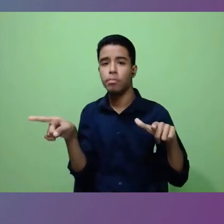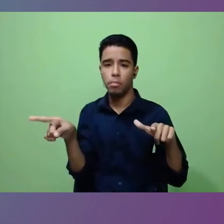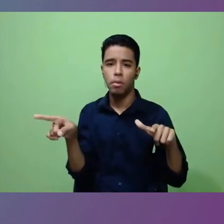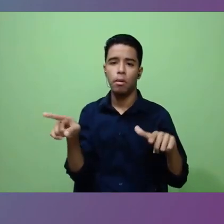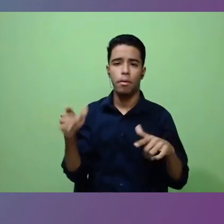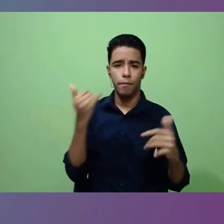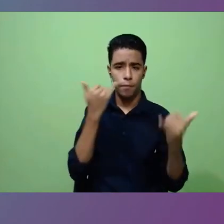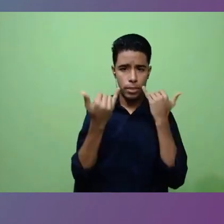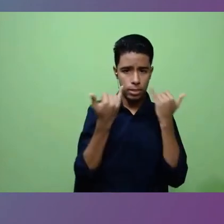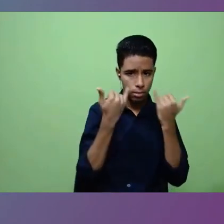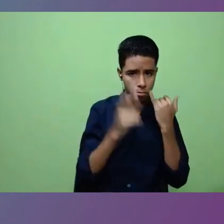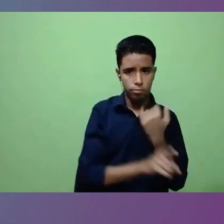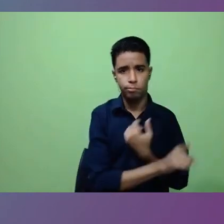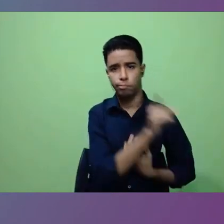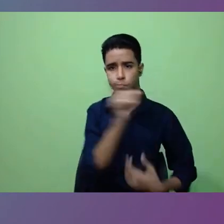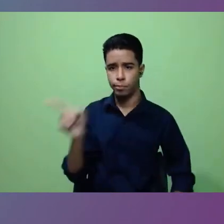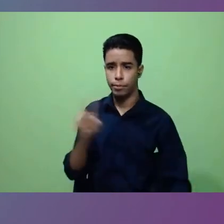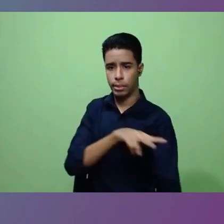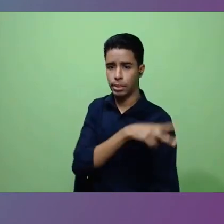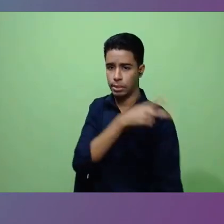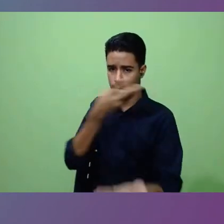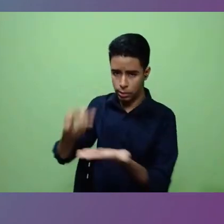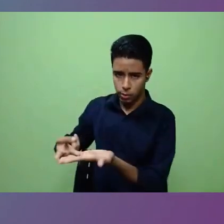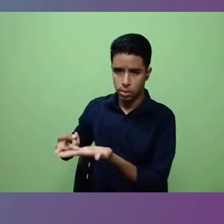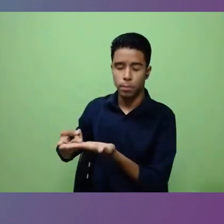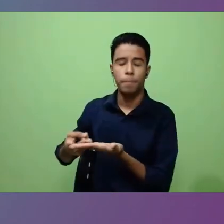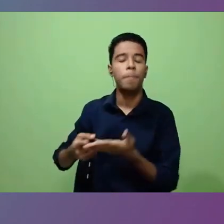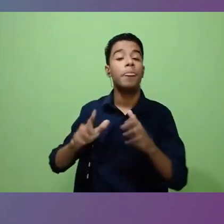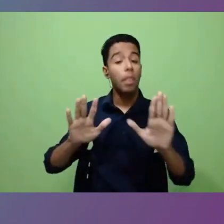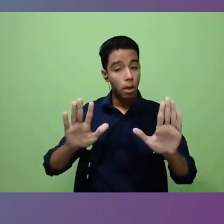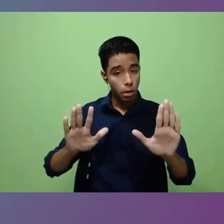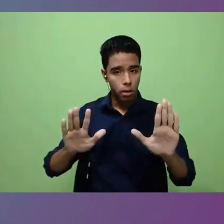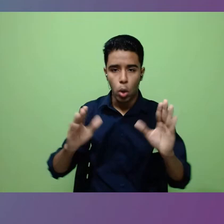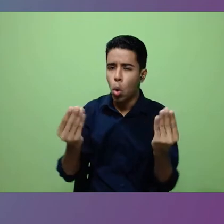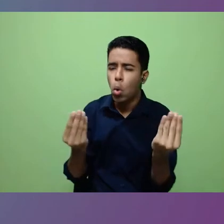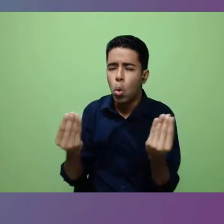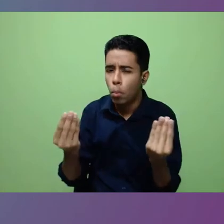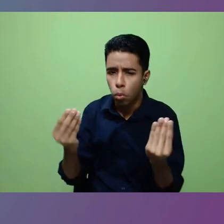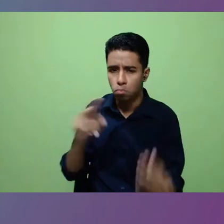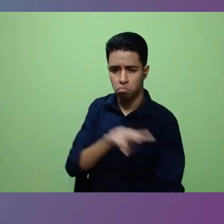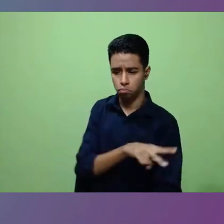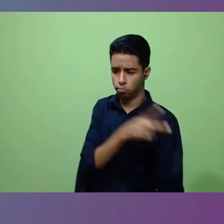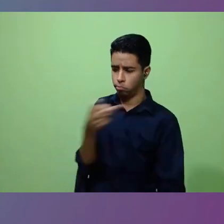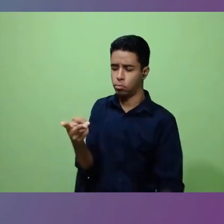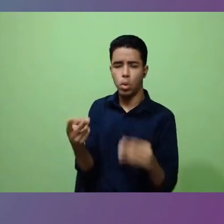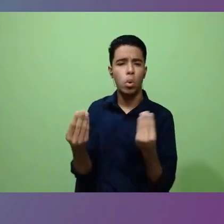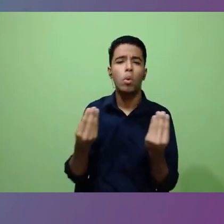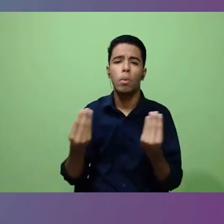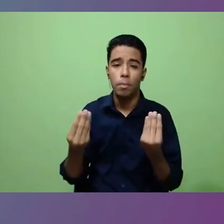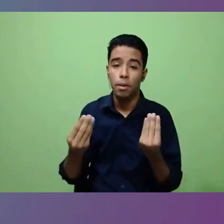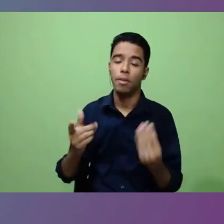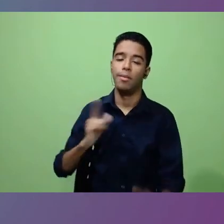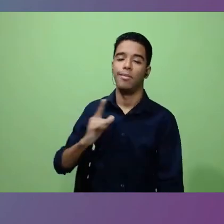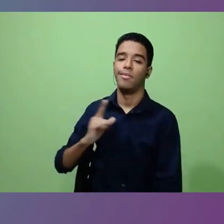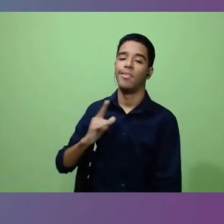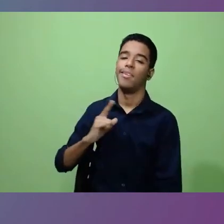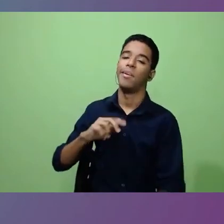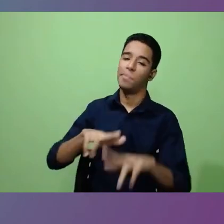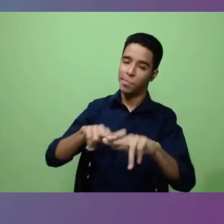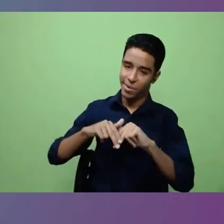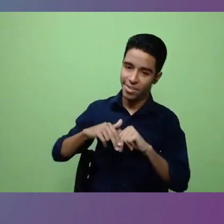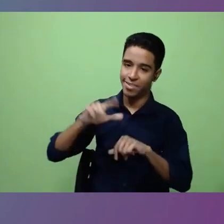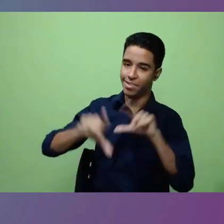fazemos isso? Esse é o X da questão. É aí que entra as nossas escolhas tradutórias. Porque